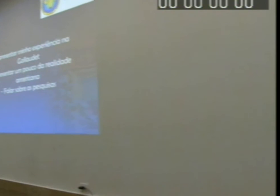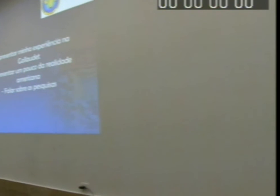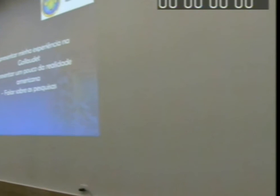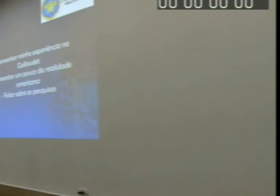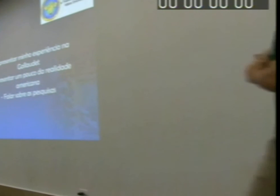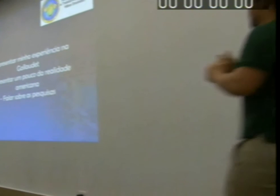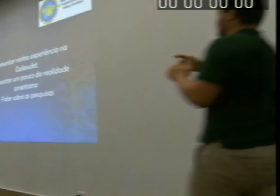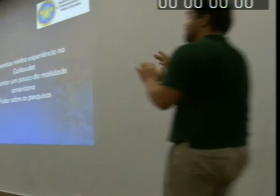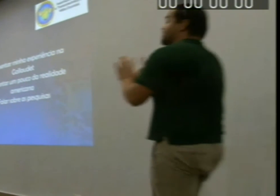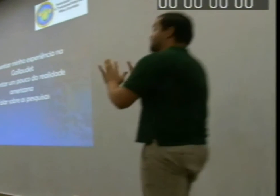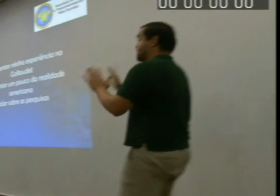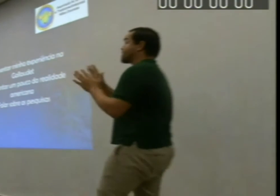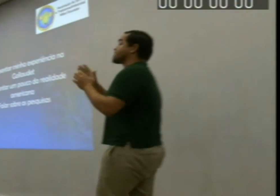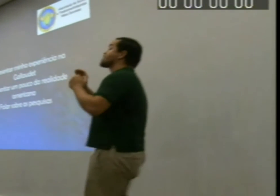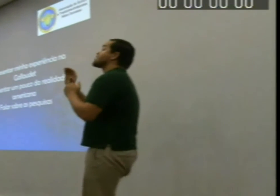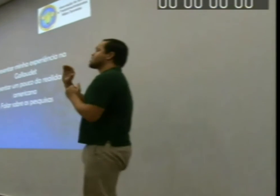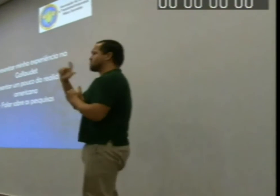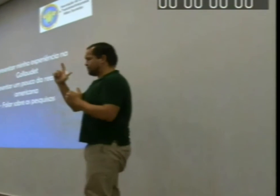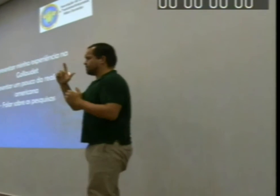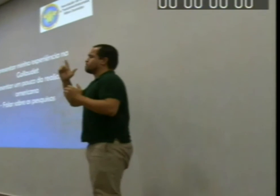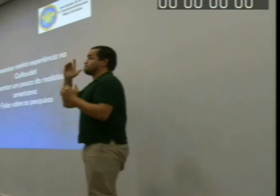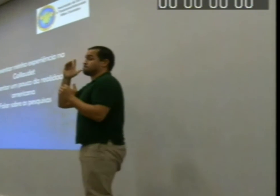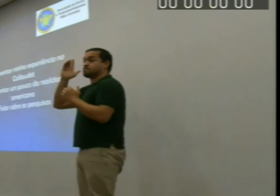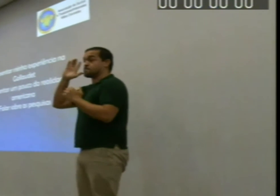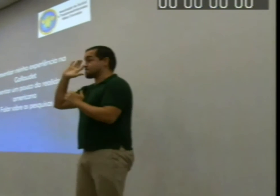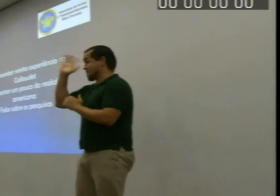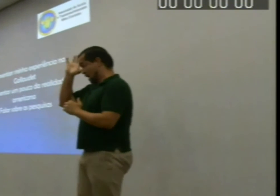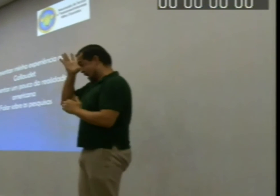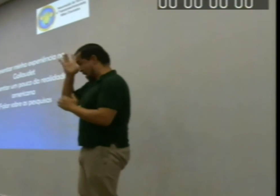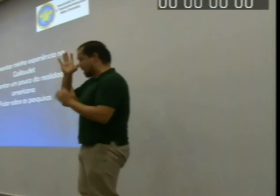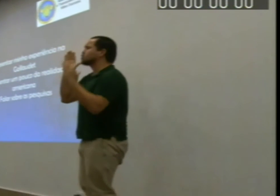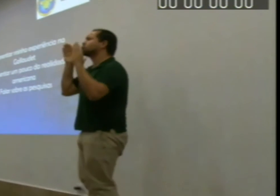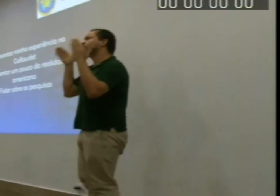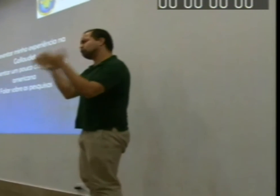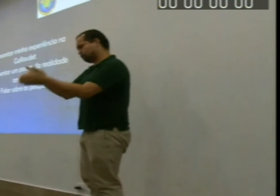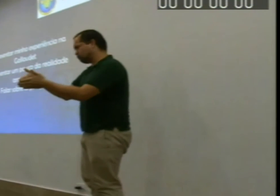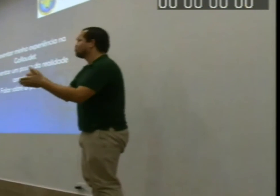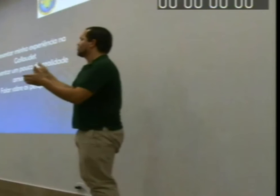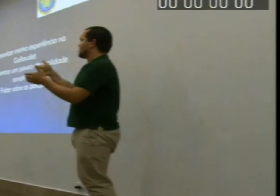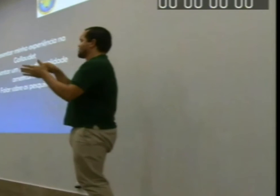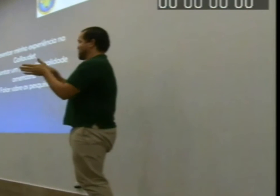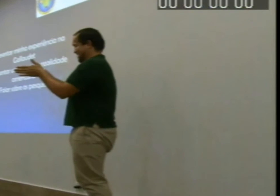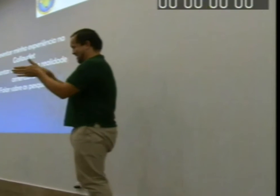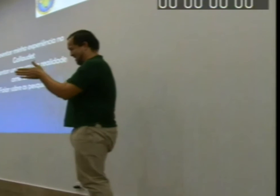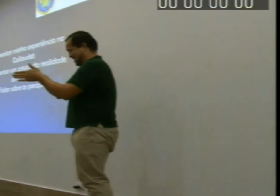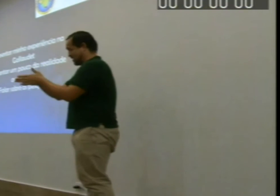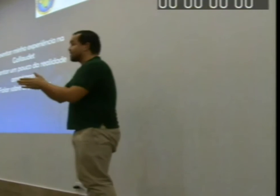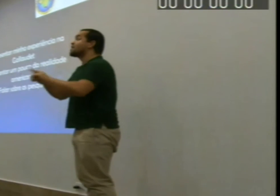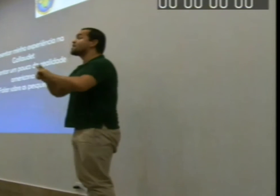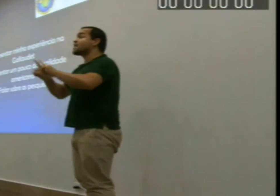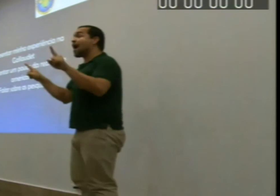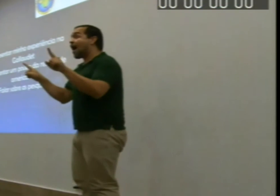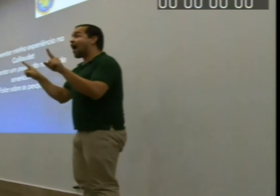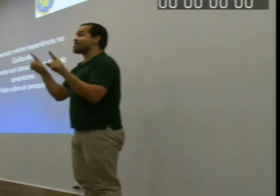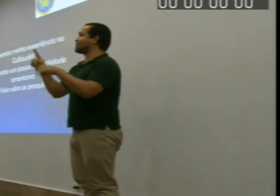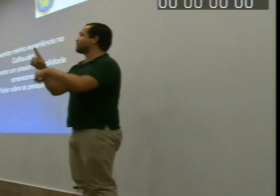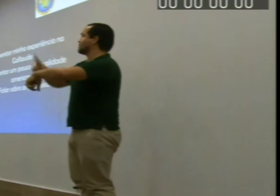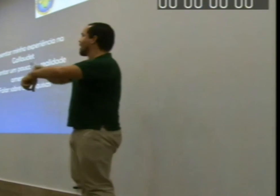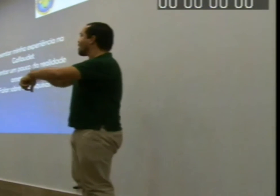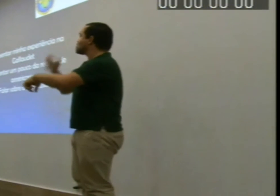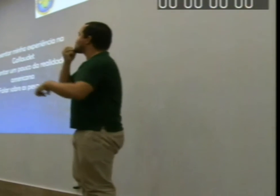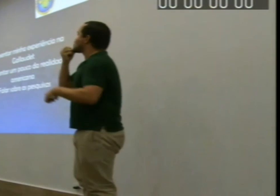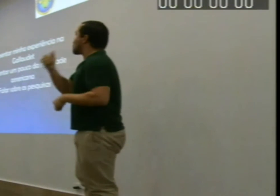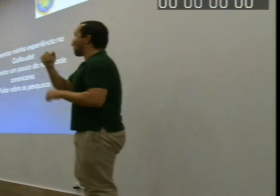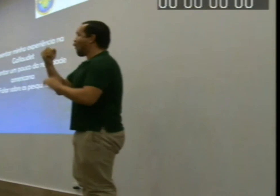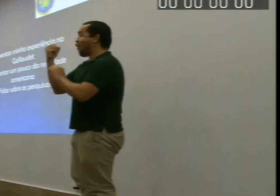vocês deixa S bom eu vou focar na questão